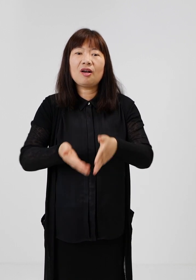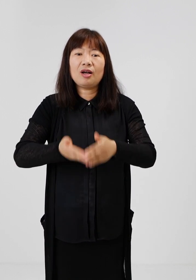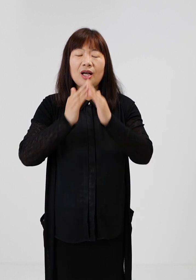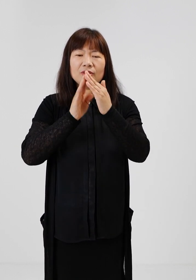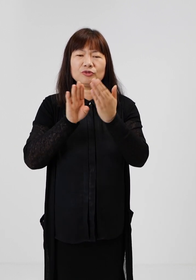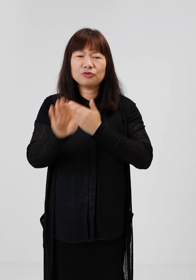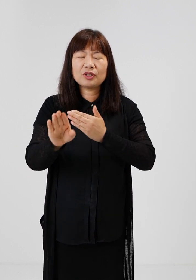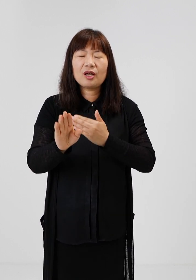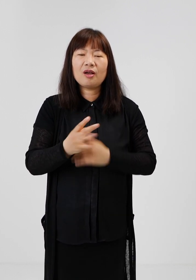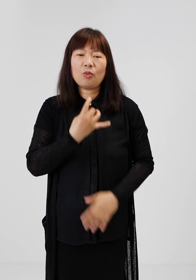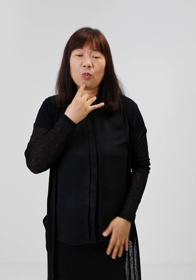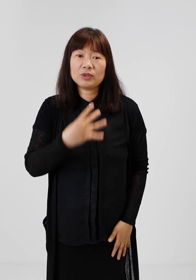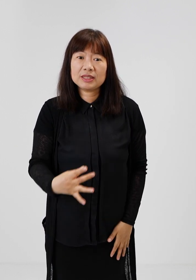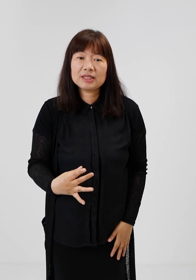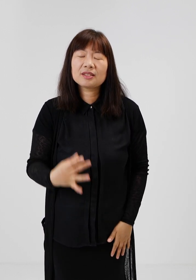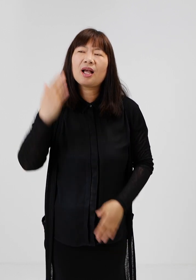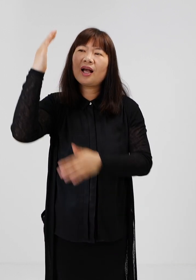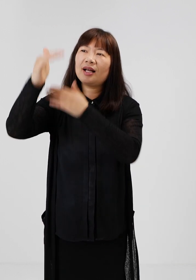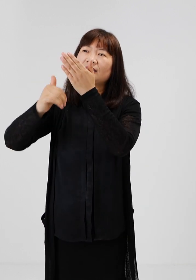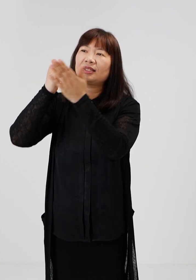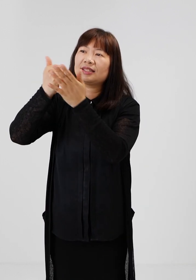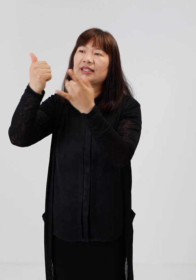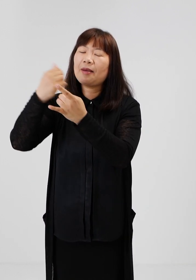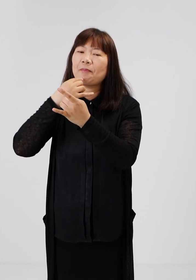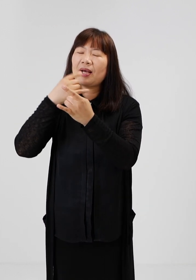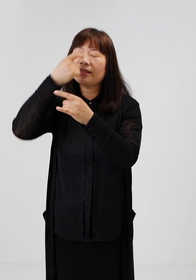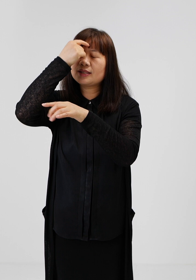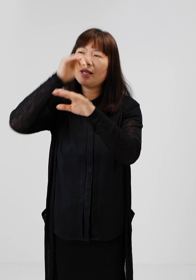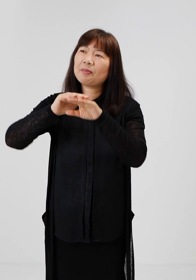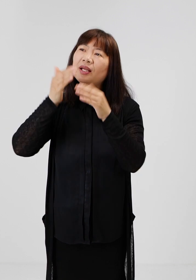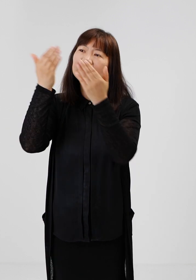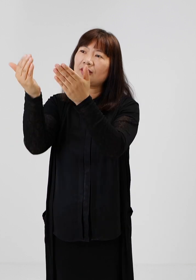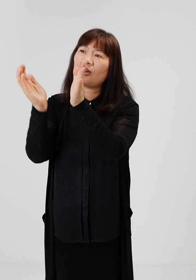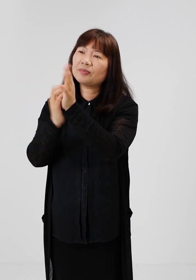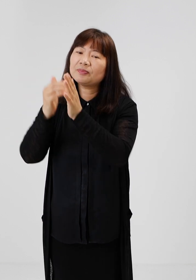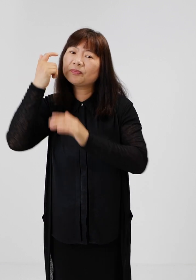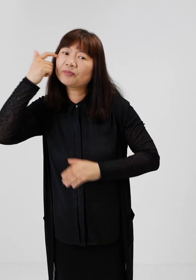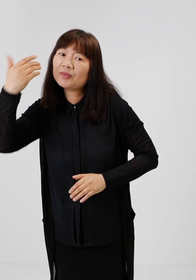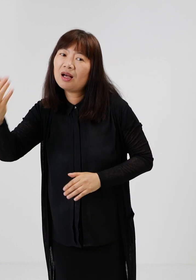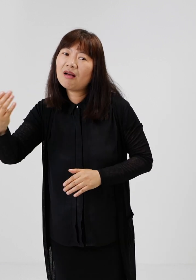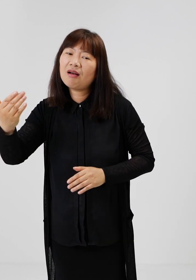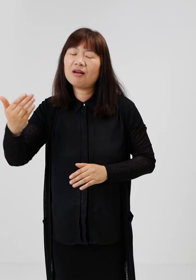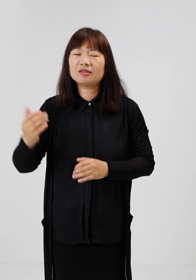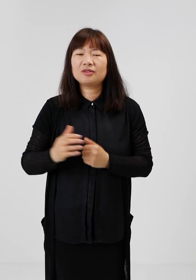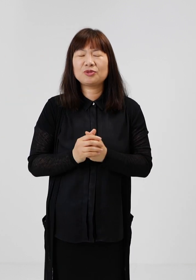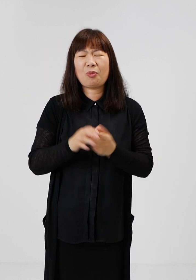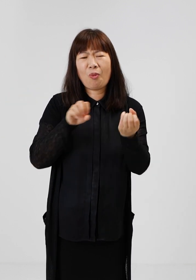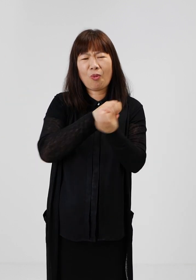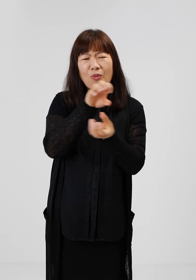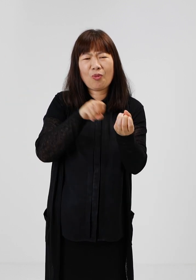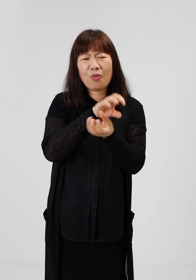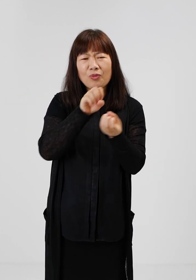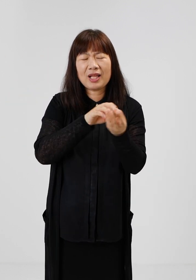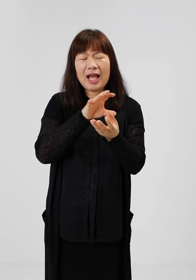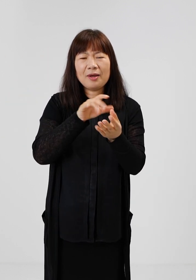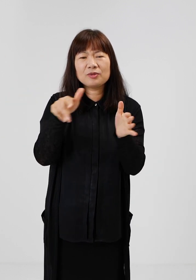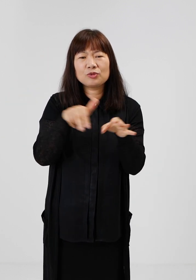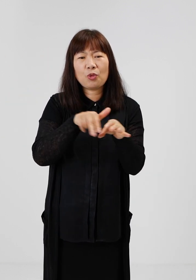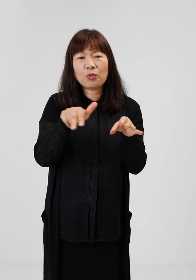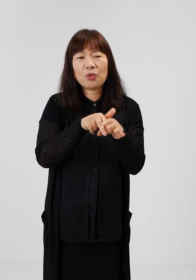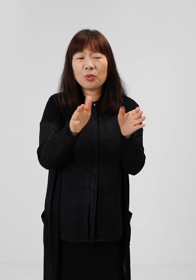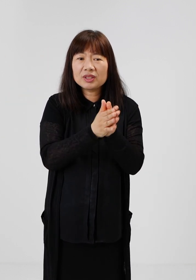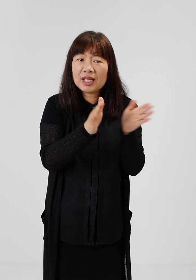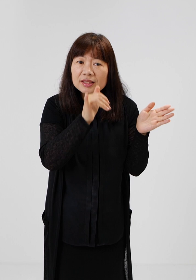성전에서 오로지 하나님께만 예배가 드려졌나요? 혼합주의가 시작됐나요? 솔로몬이